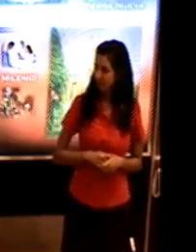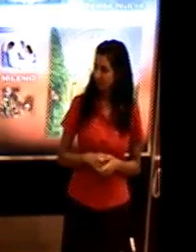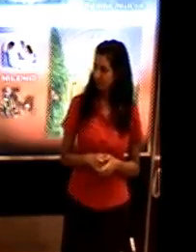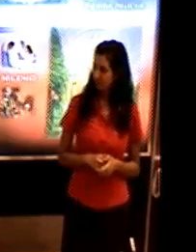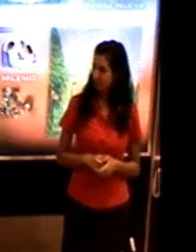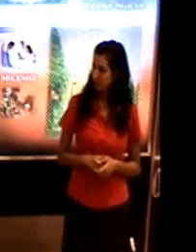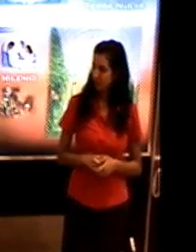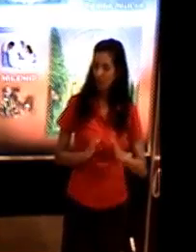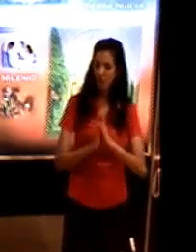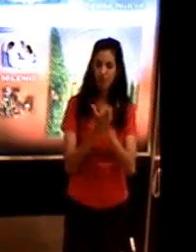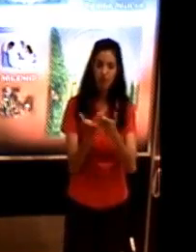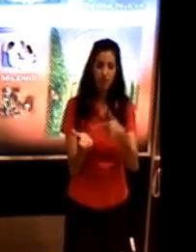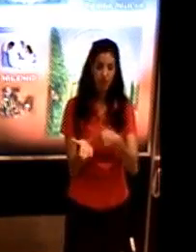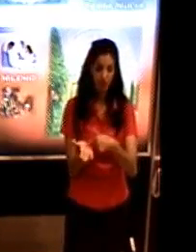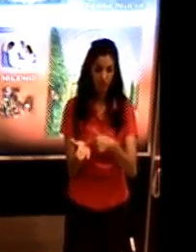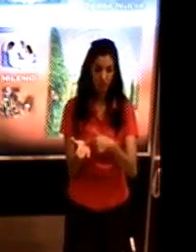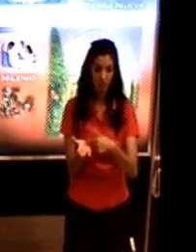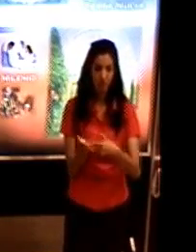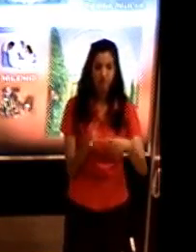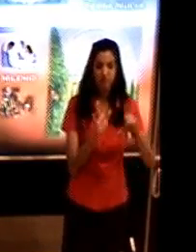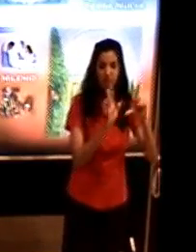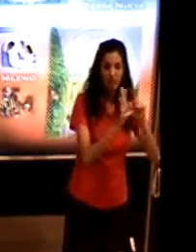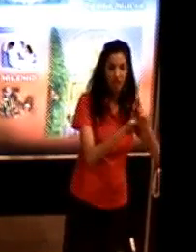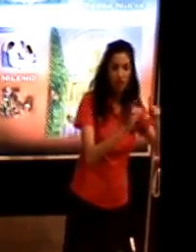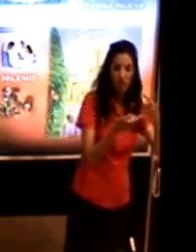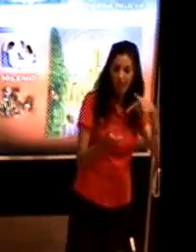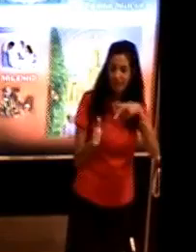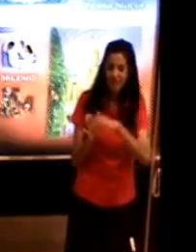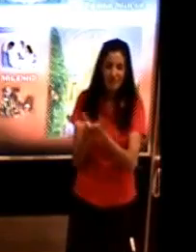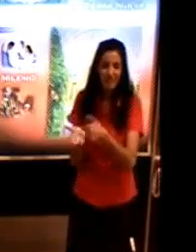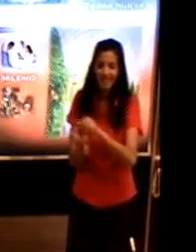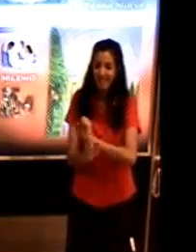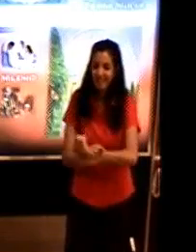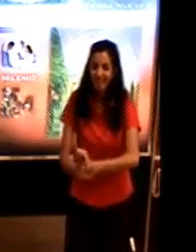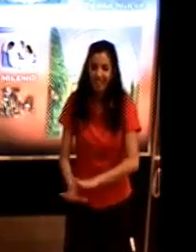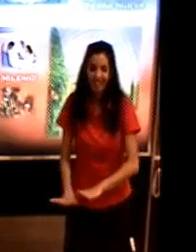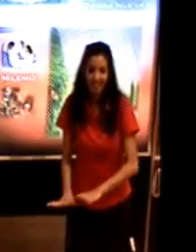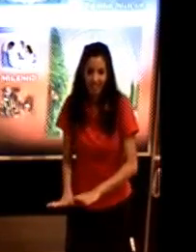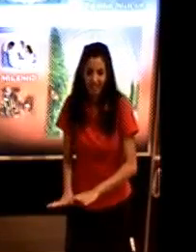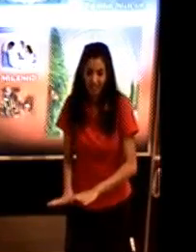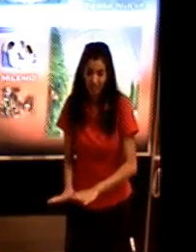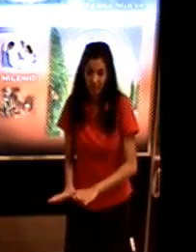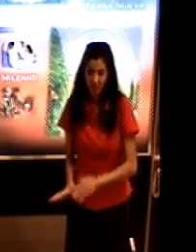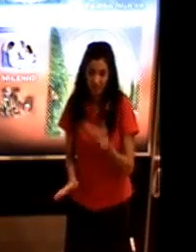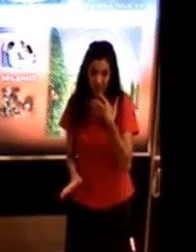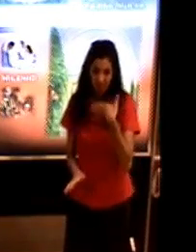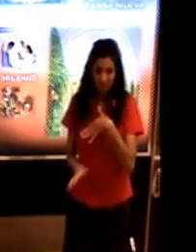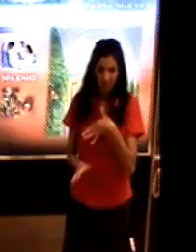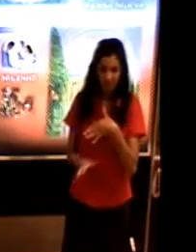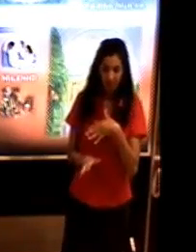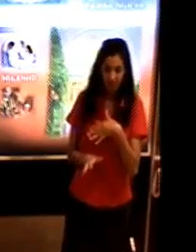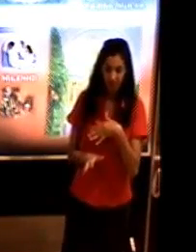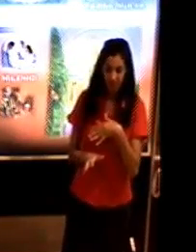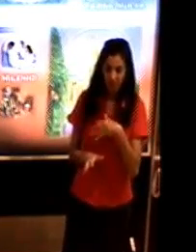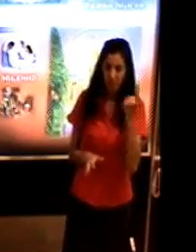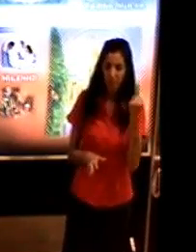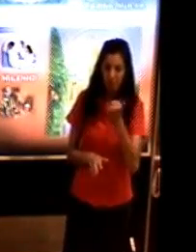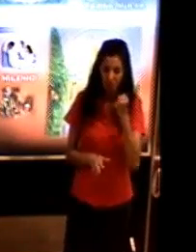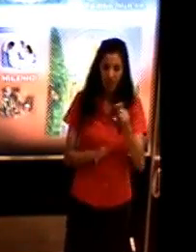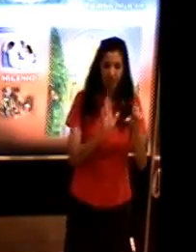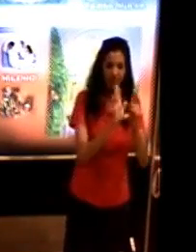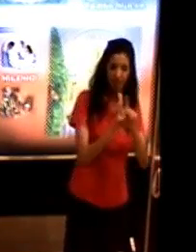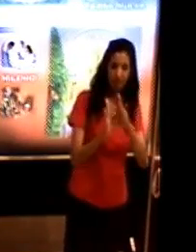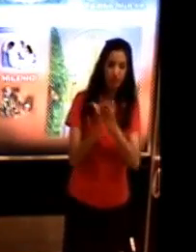Toda la Biblia es anulada cuando realmente pensamos en esto. O mejor dicho, entendemos así. Por eso esa